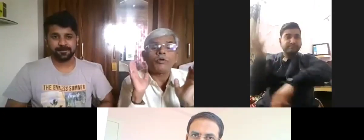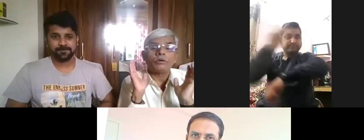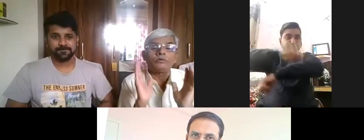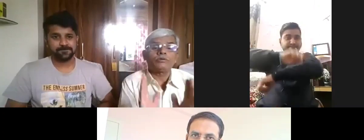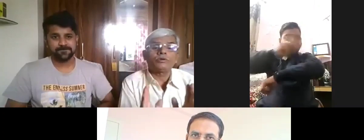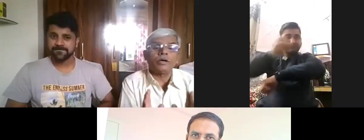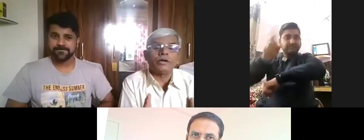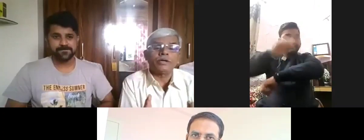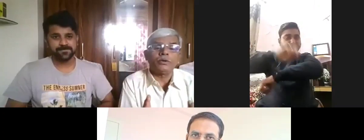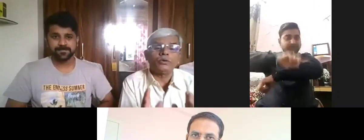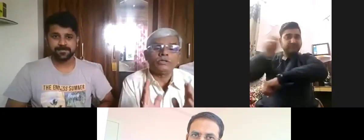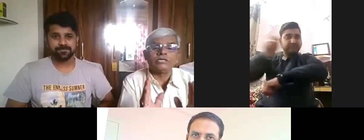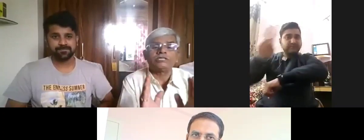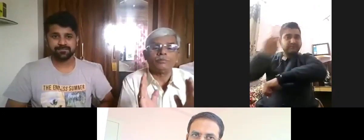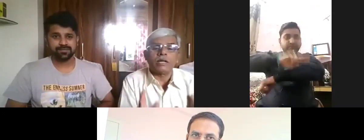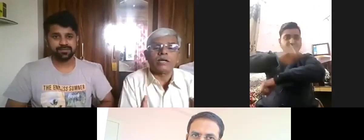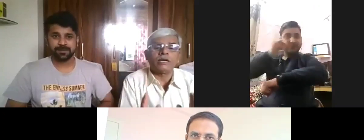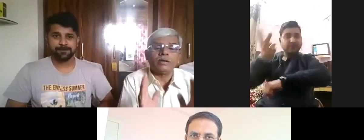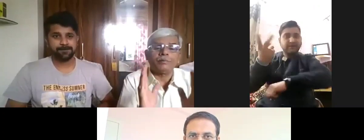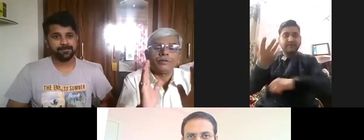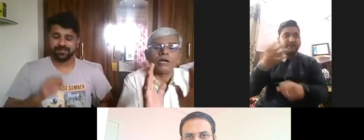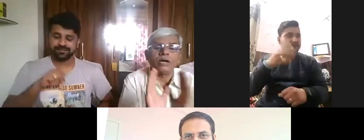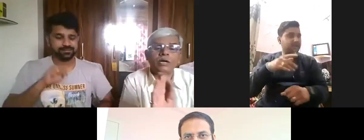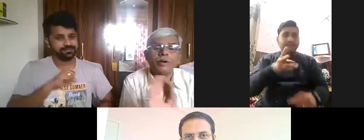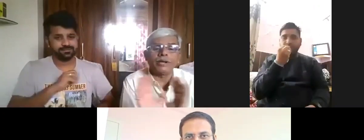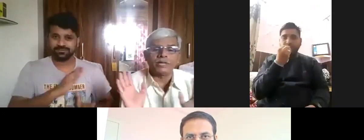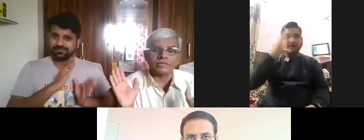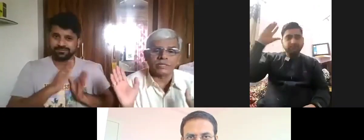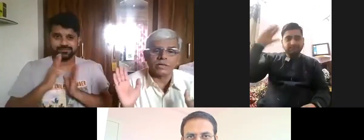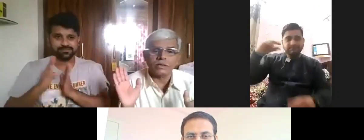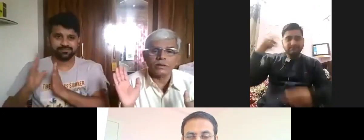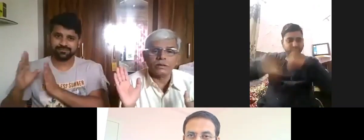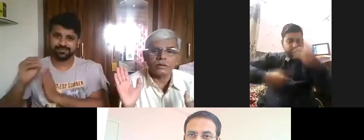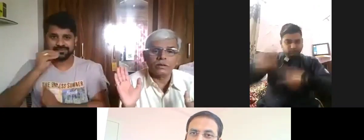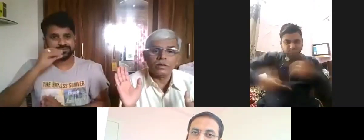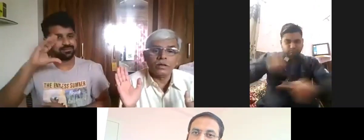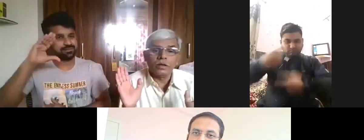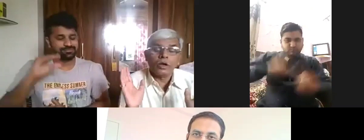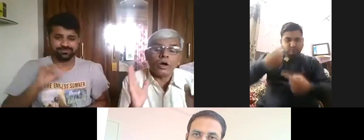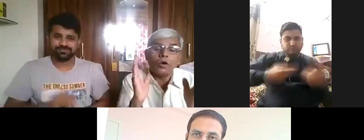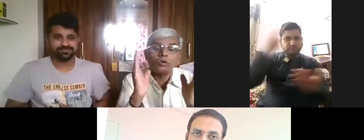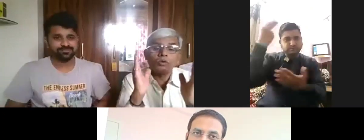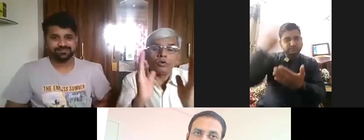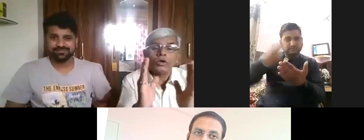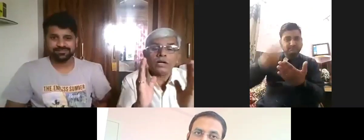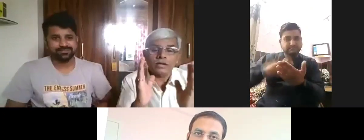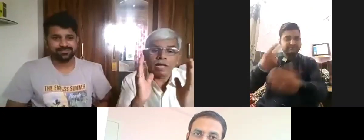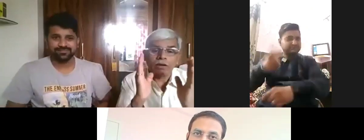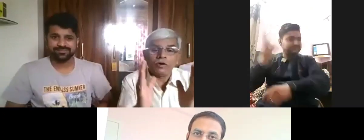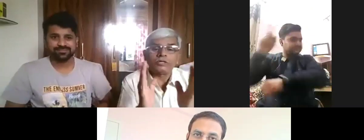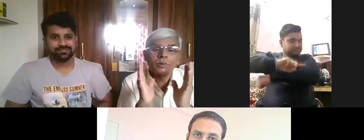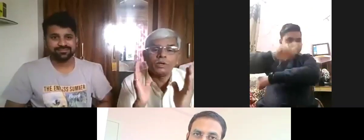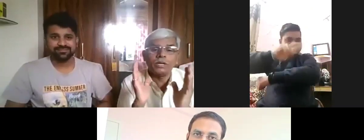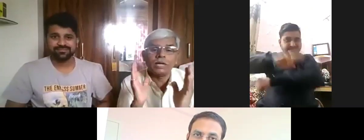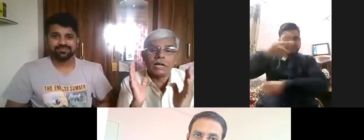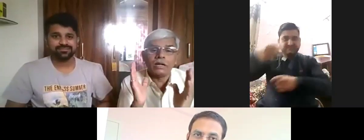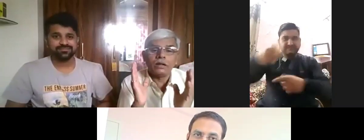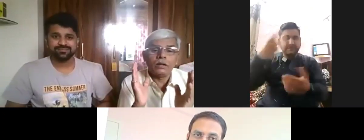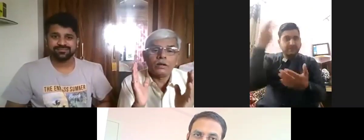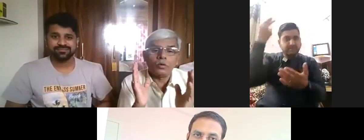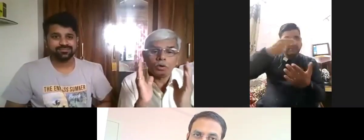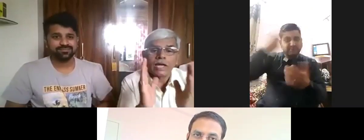भी वो कंटिन्यू 10-12 घंटे 15 घंटे पेंटिंग कर सकते, क्या बात है। और जो कैनवास पे